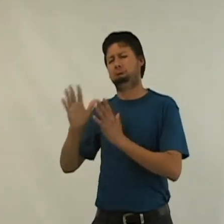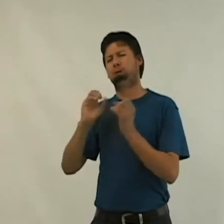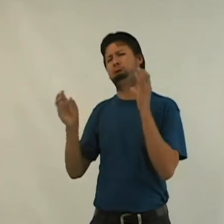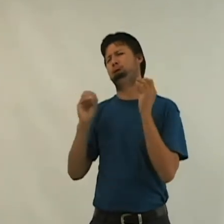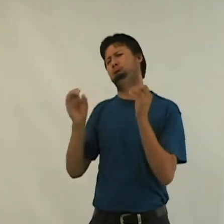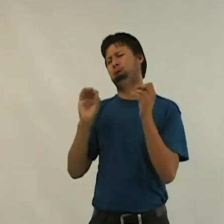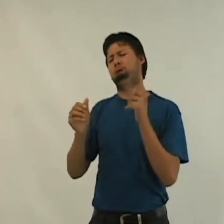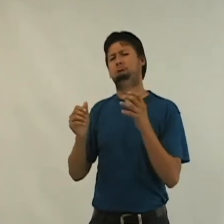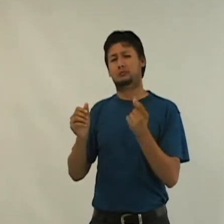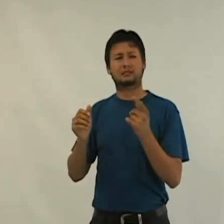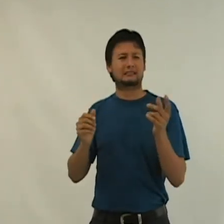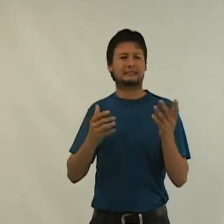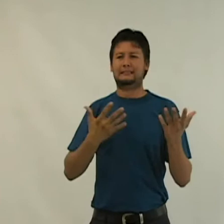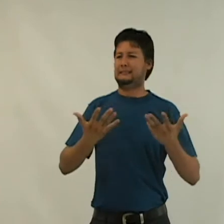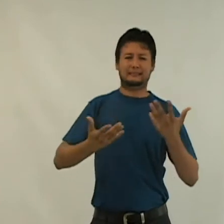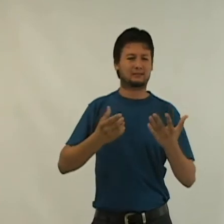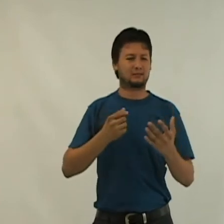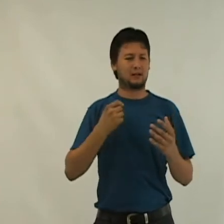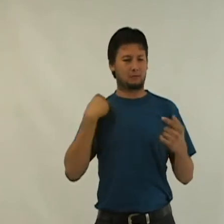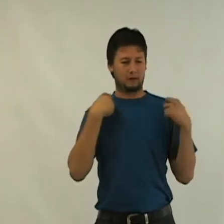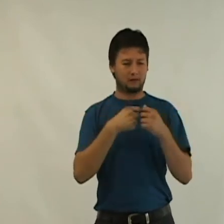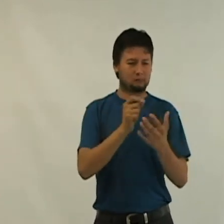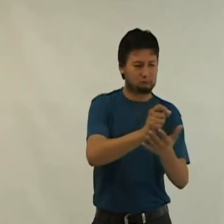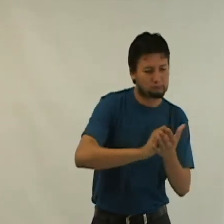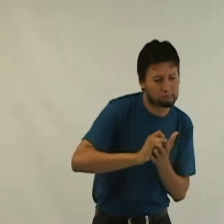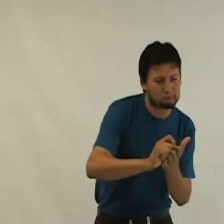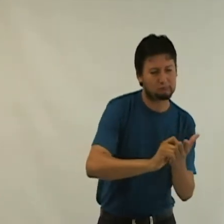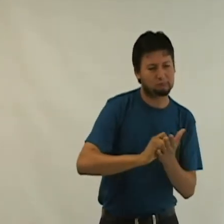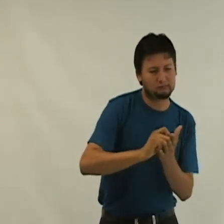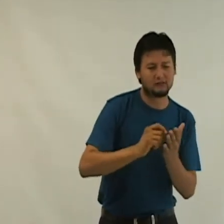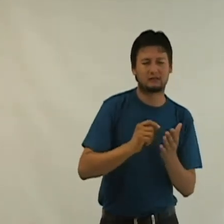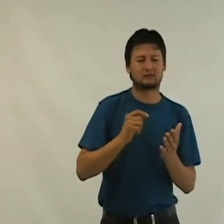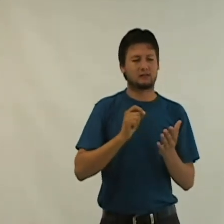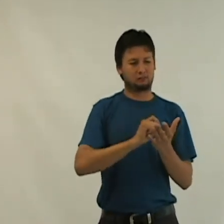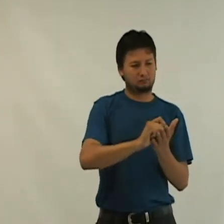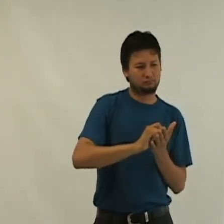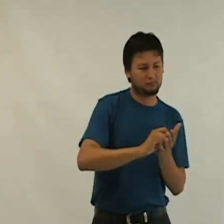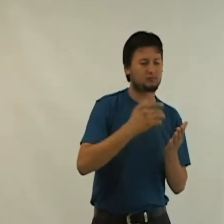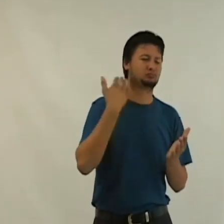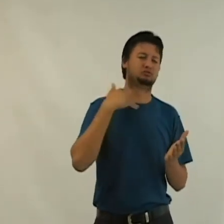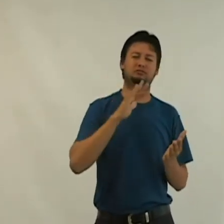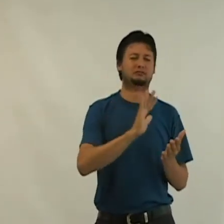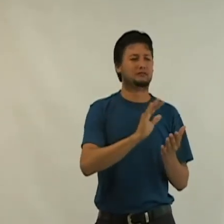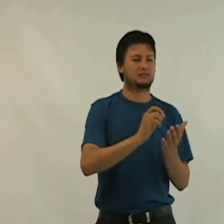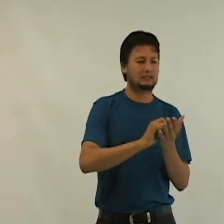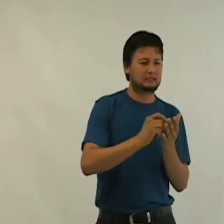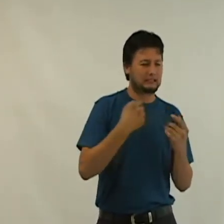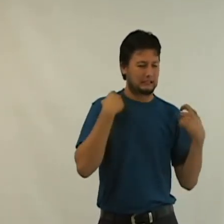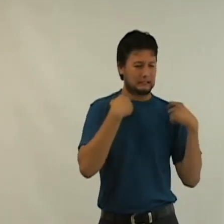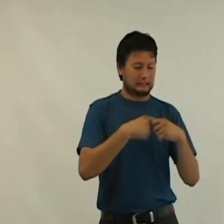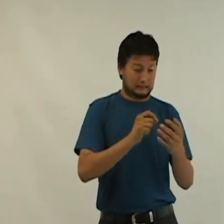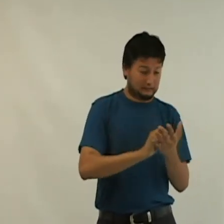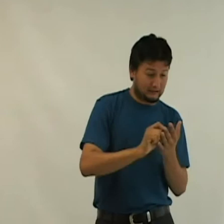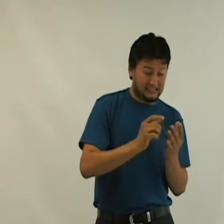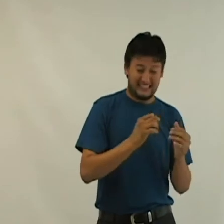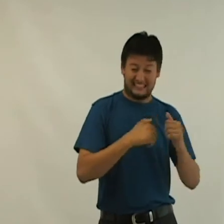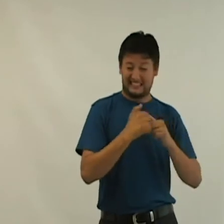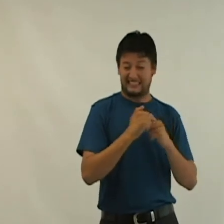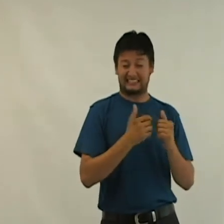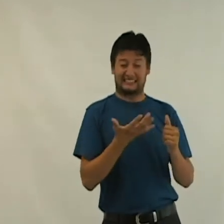se comunicaban en señas, era más rápido. En la otra escuela escribir el español era bien difícil. Así es su experiencia. Mi gramática,